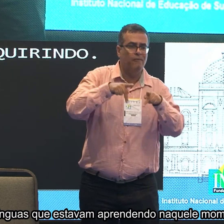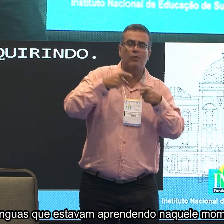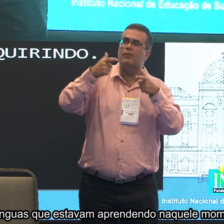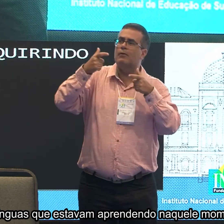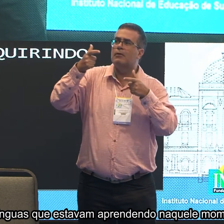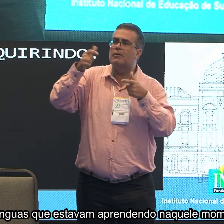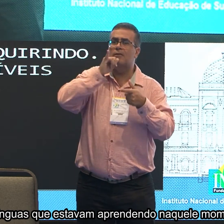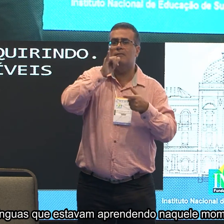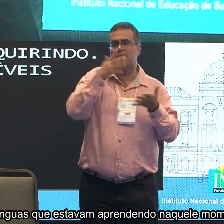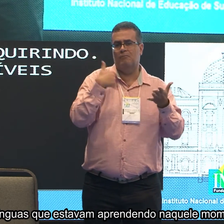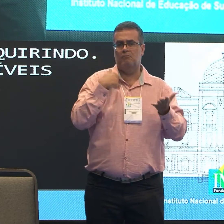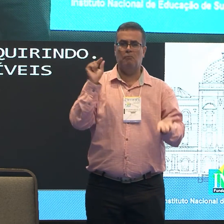naquele momento.